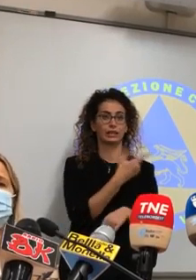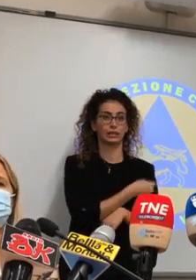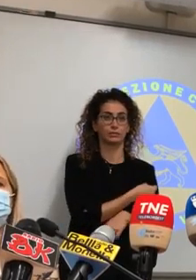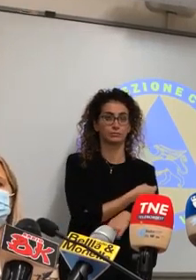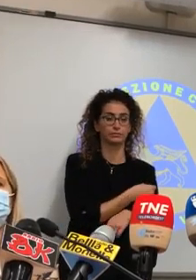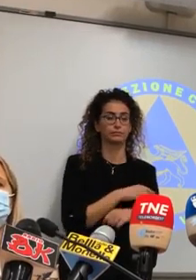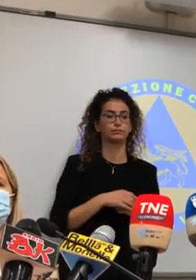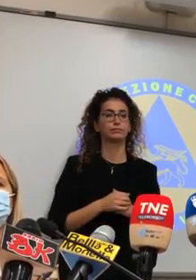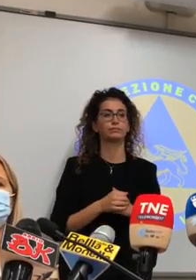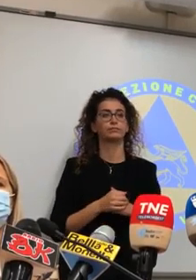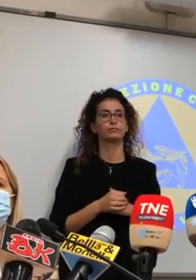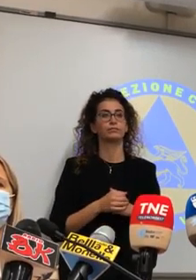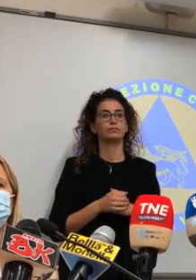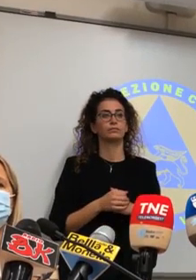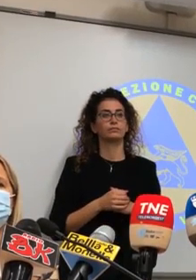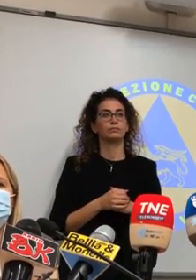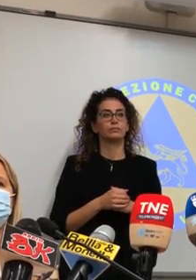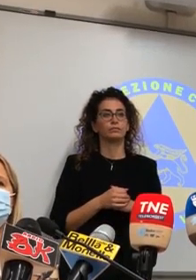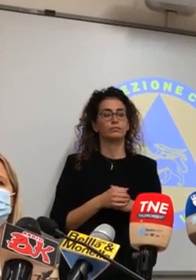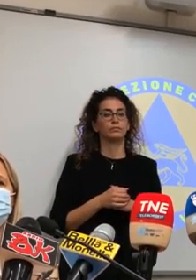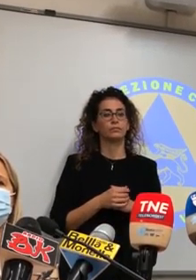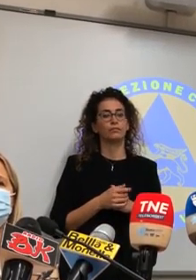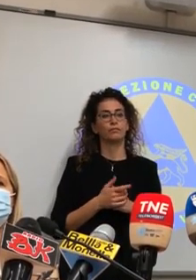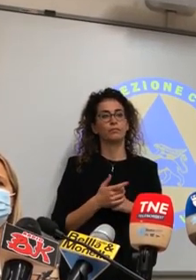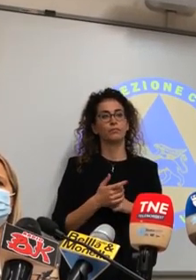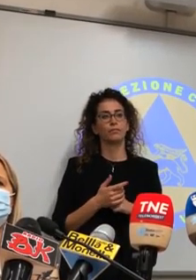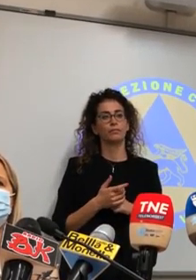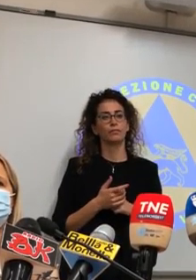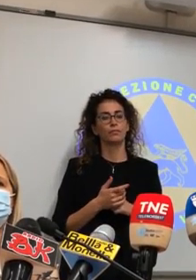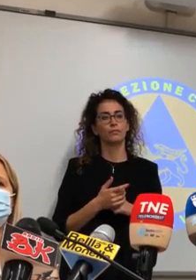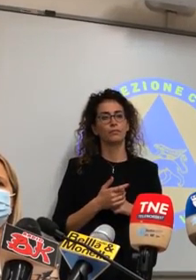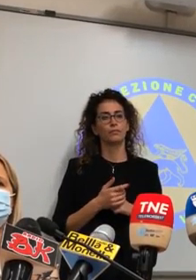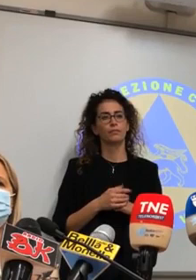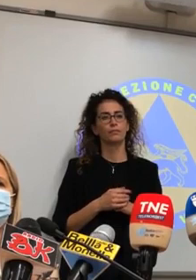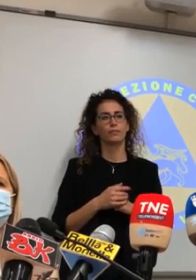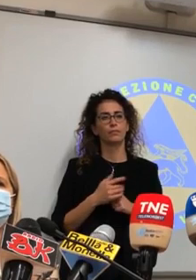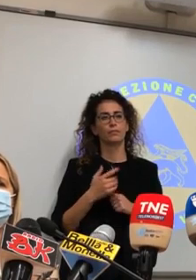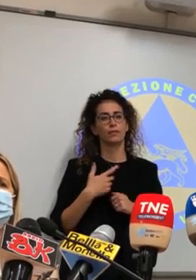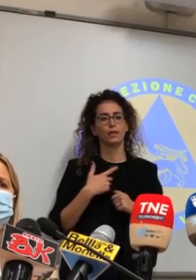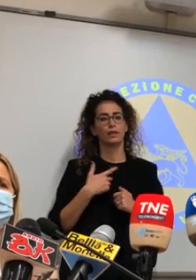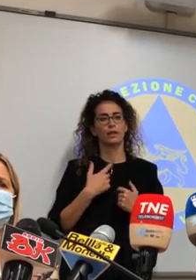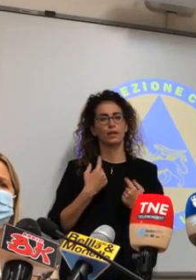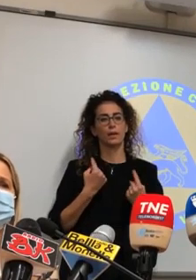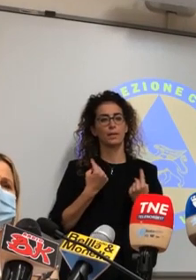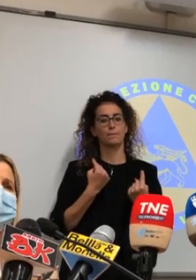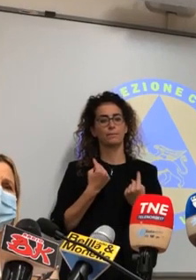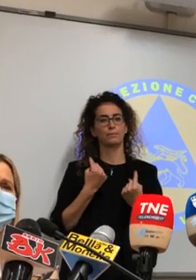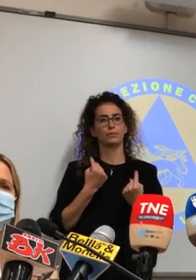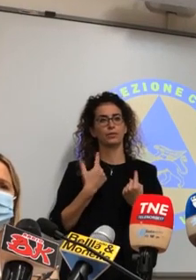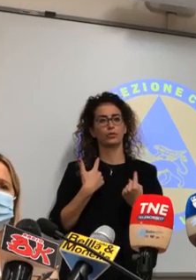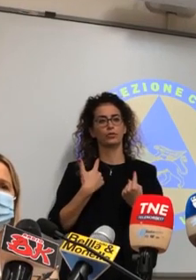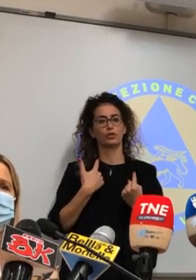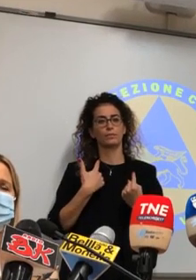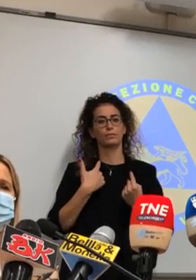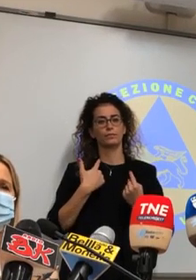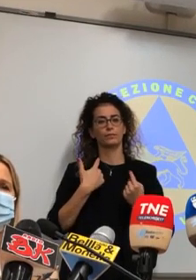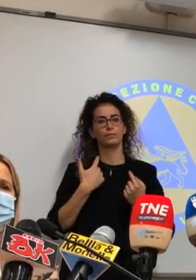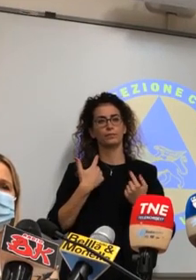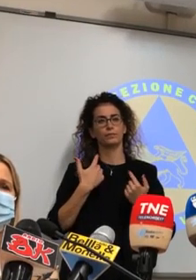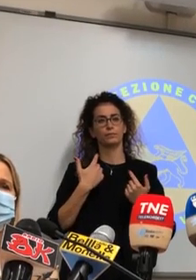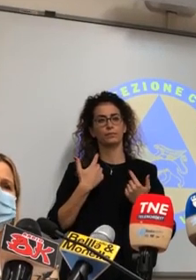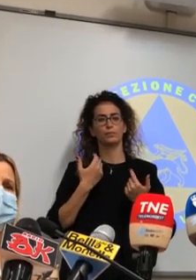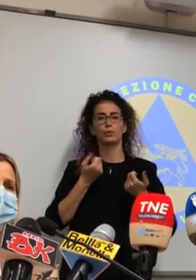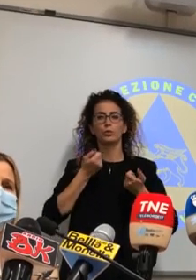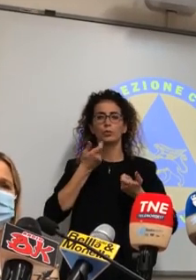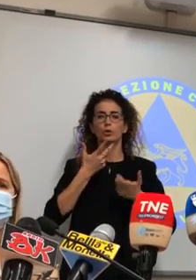ancora raggiunto il tetto anticorpale entro cui possiamo definirci protetti o a rischio, cioè non conosciamo,